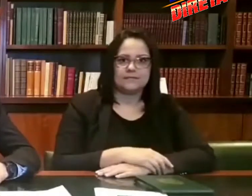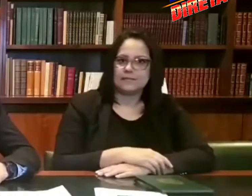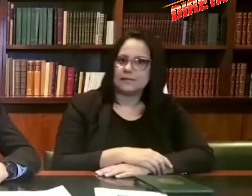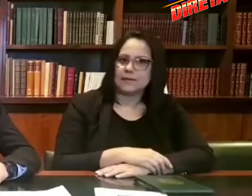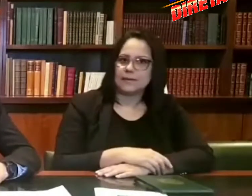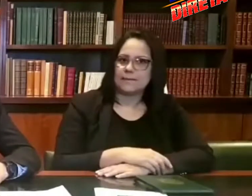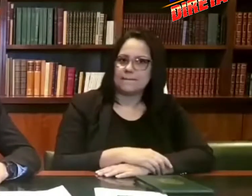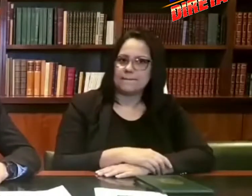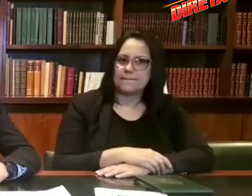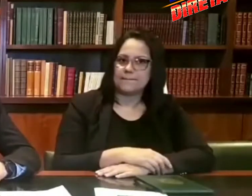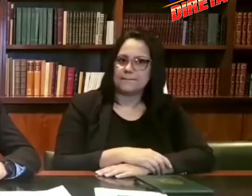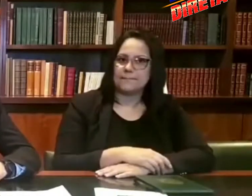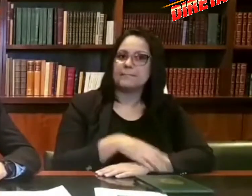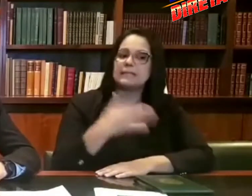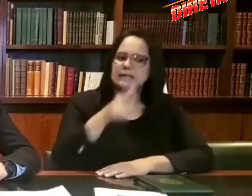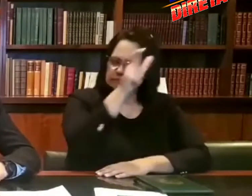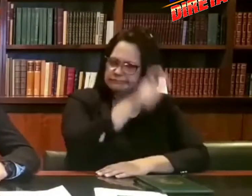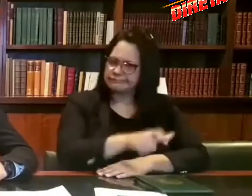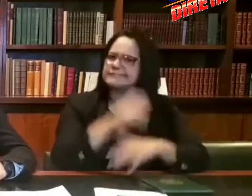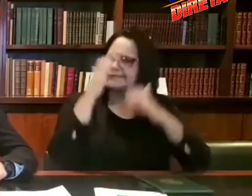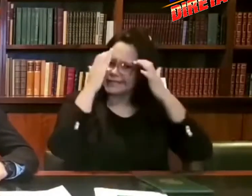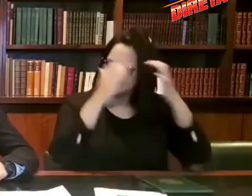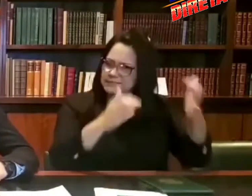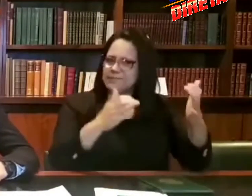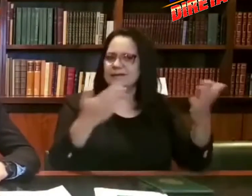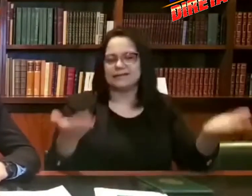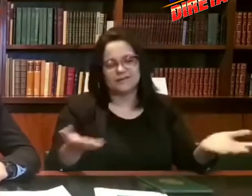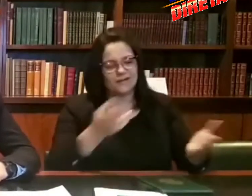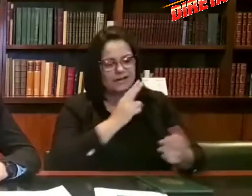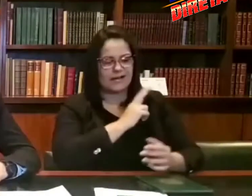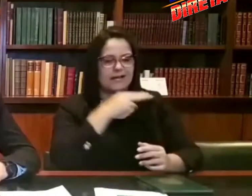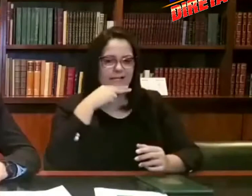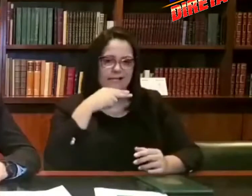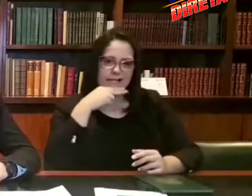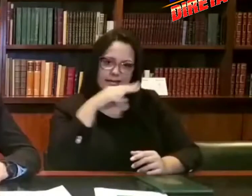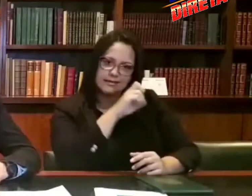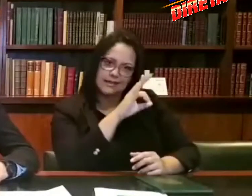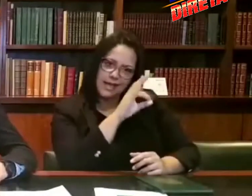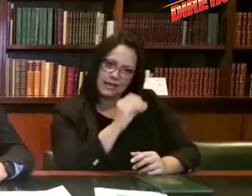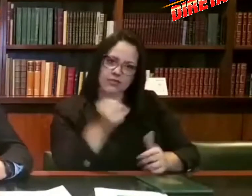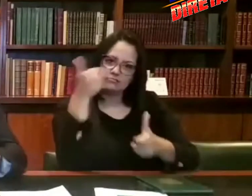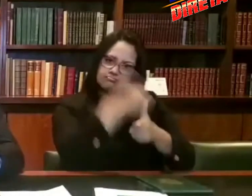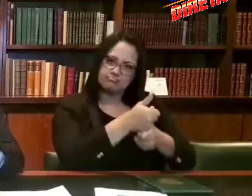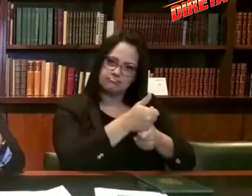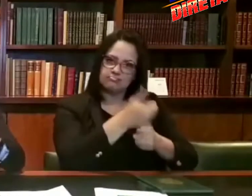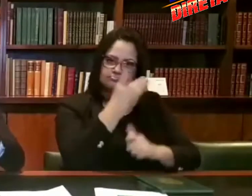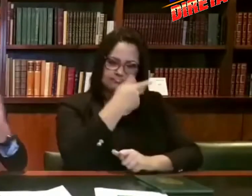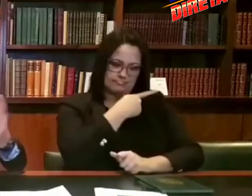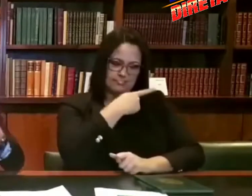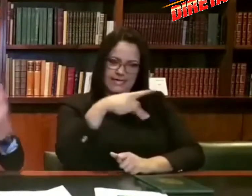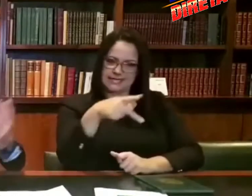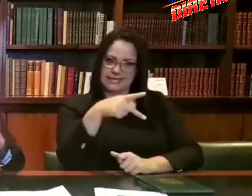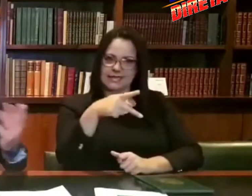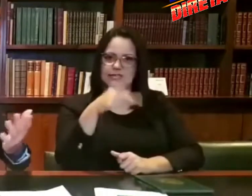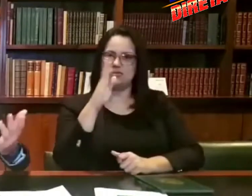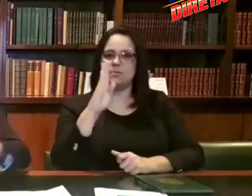mas ele é uma pessoa lá que muito respeitada na Câmara. E seu neto aí agora, o presidente do Banco Central. O pessoal começou a discutir,